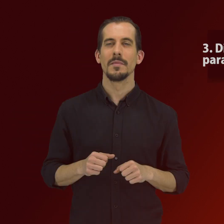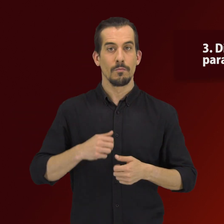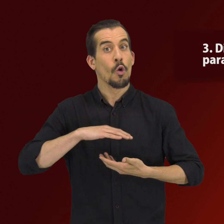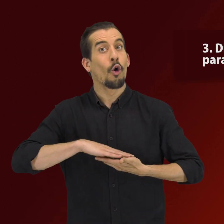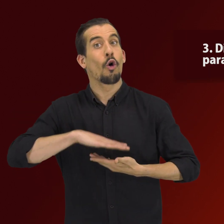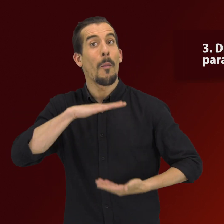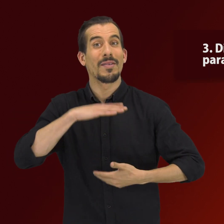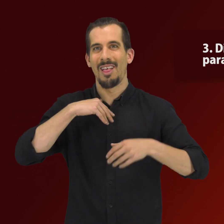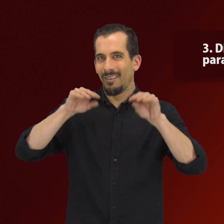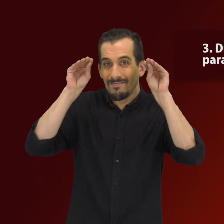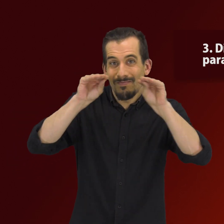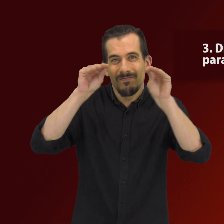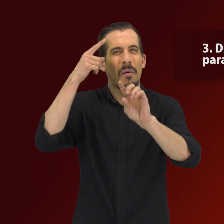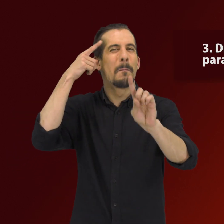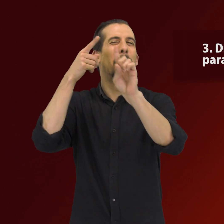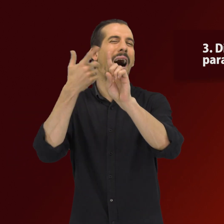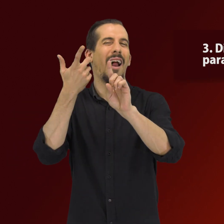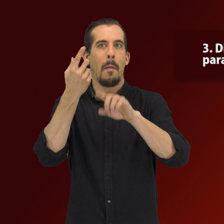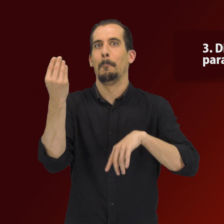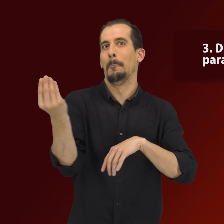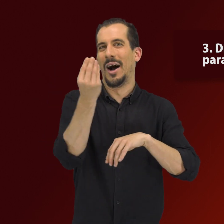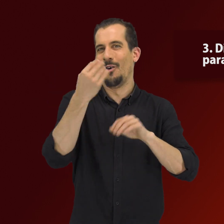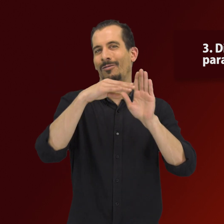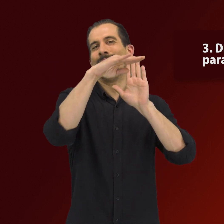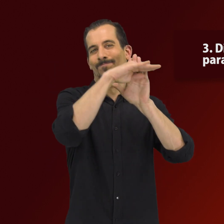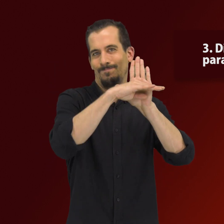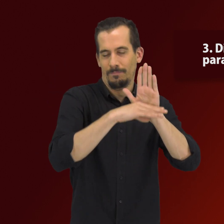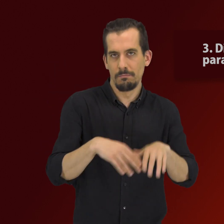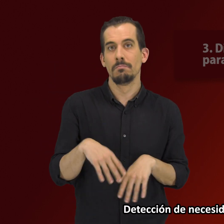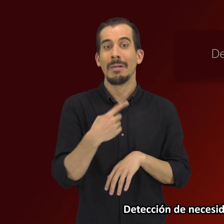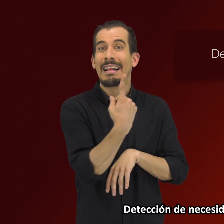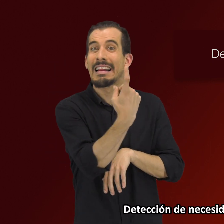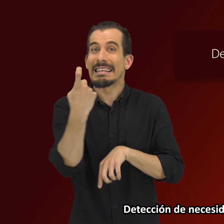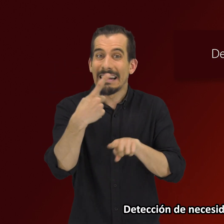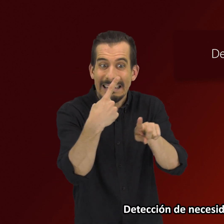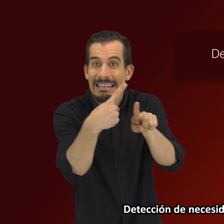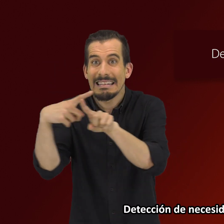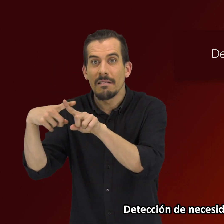3. Diseño de formación para la mejora competencial. Detección de necesidades.